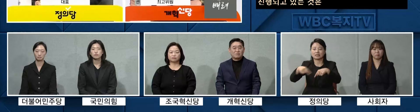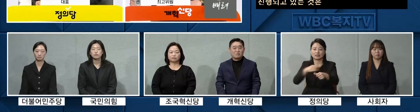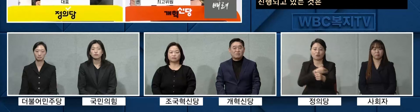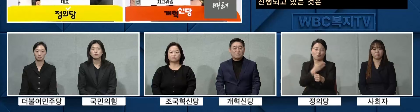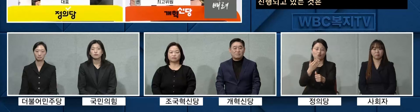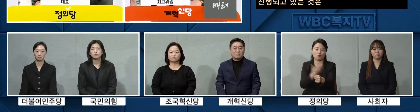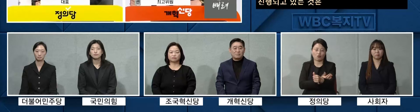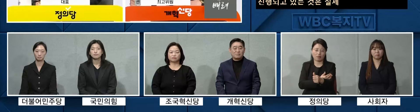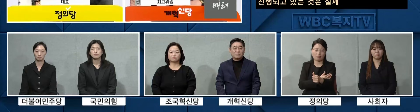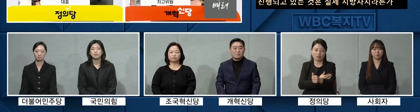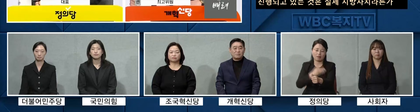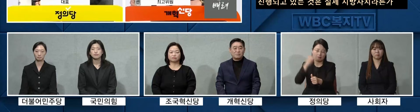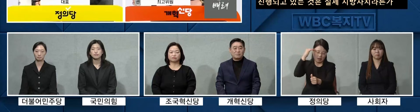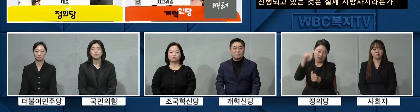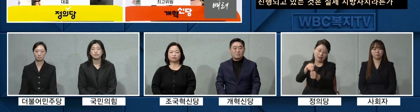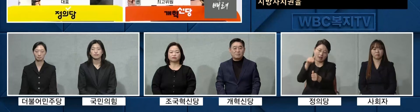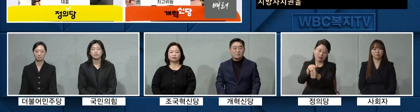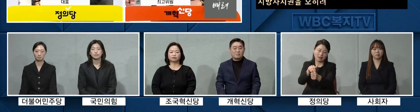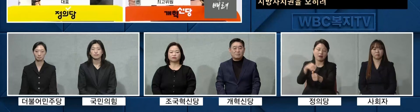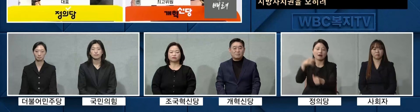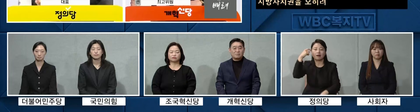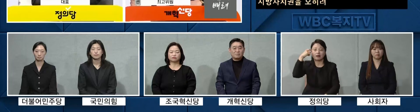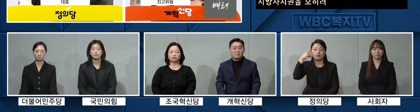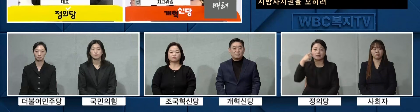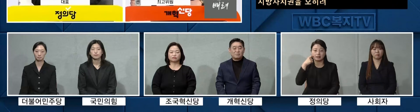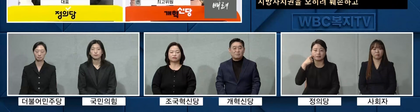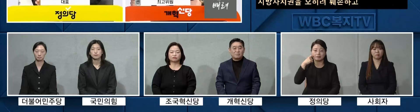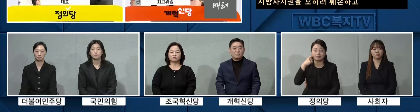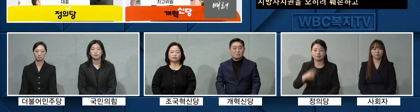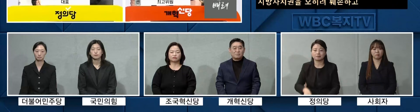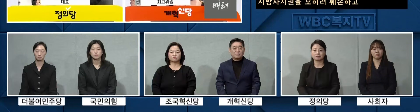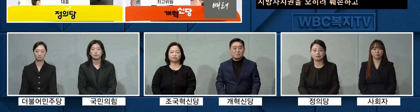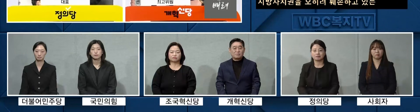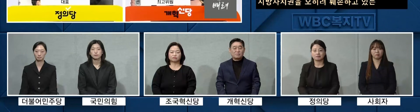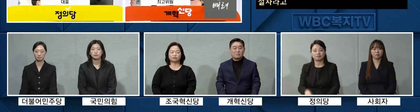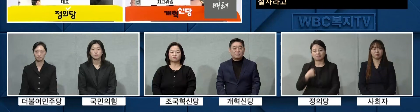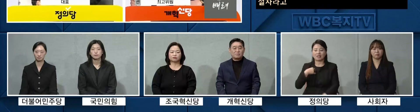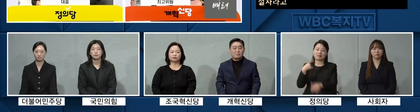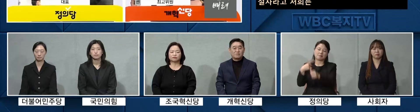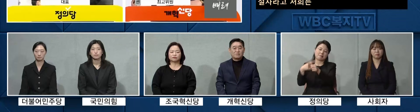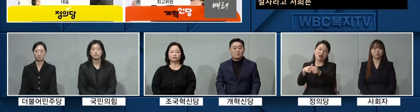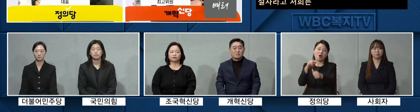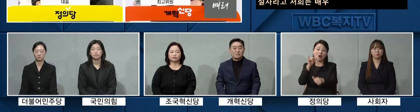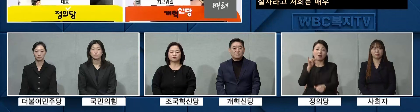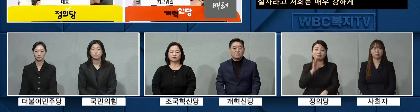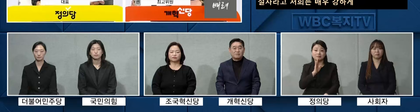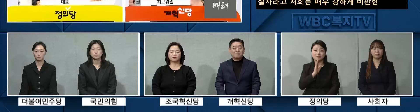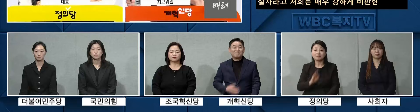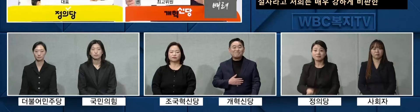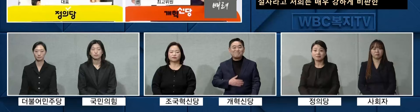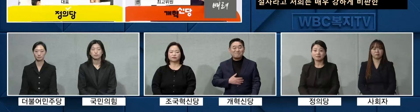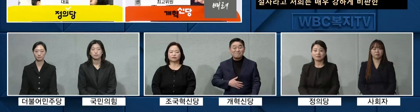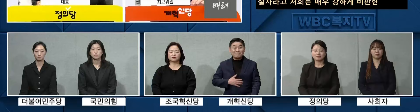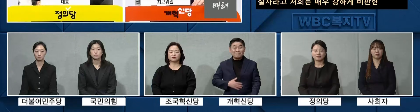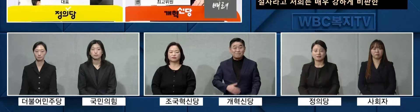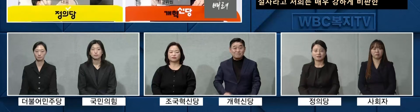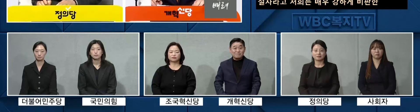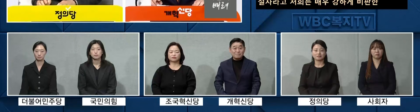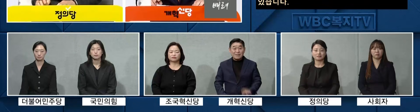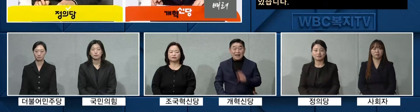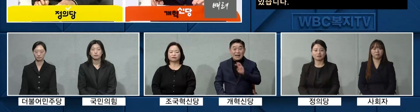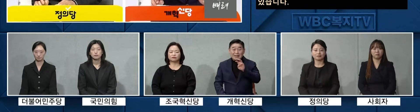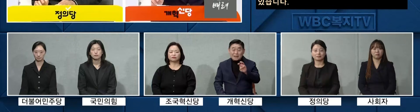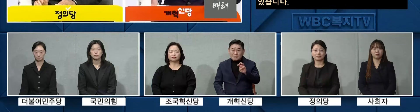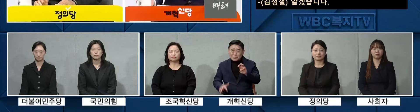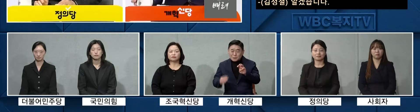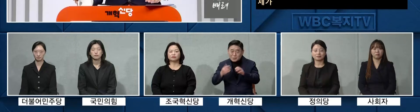오히려 훼손하고 있는 절차라고 저희들은 매우 강하게 비판한 바가 있습니다. 알겠습니다. 제가 이제 30초 정도밖에